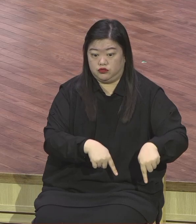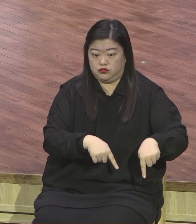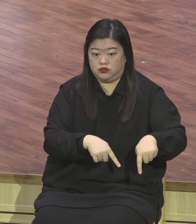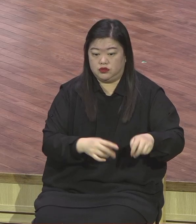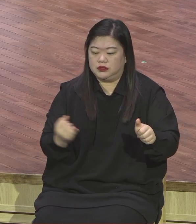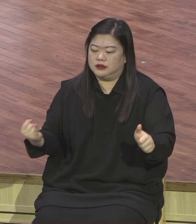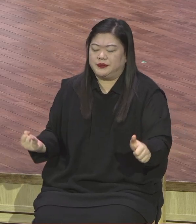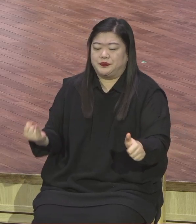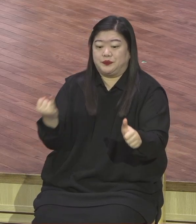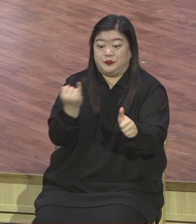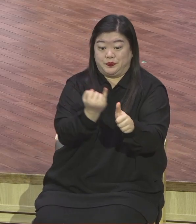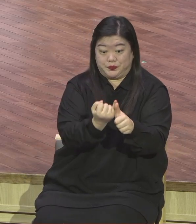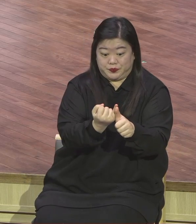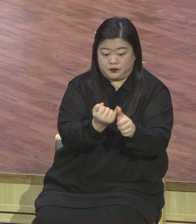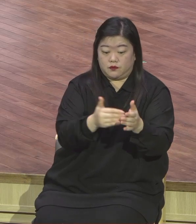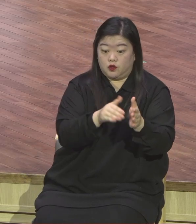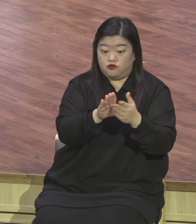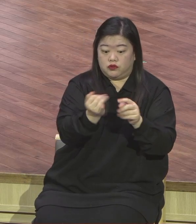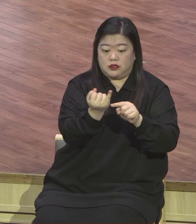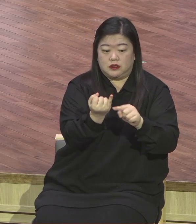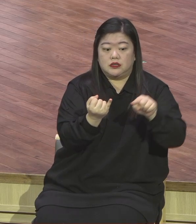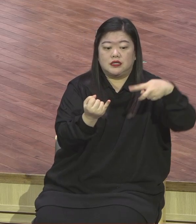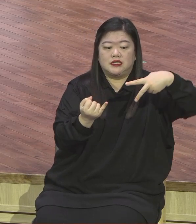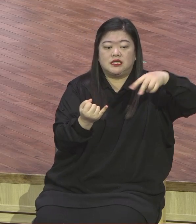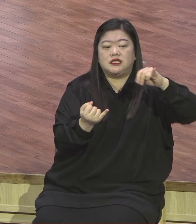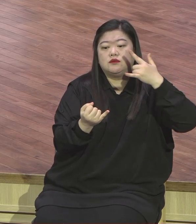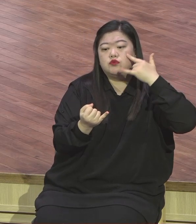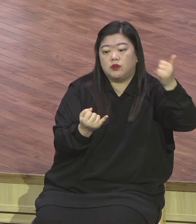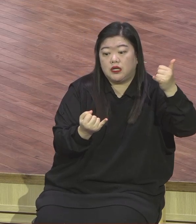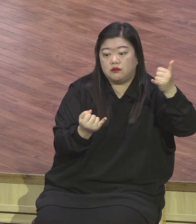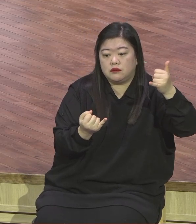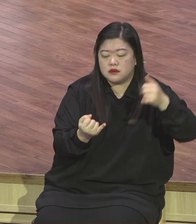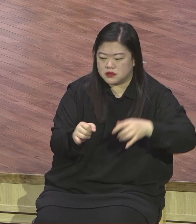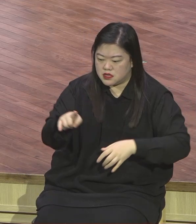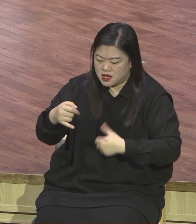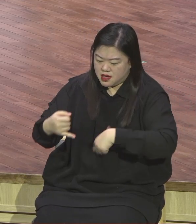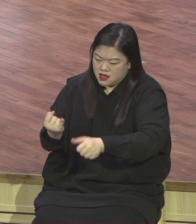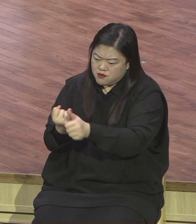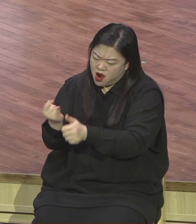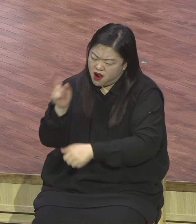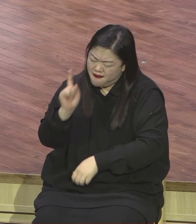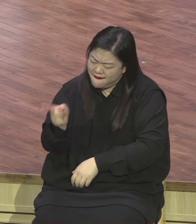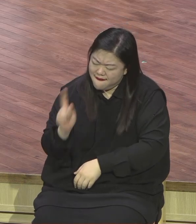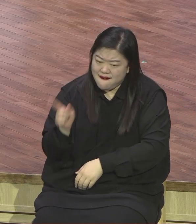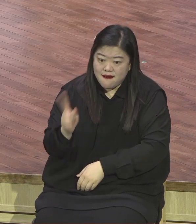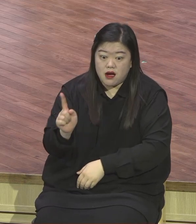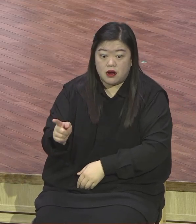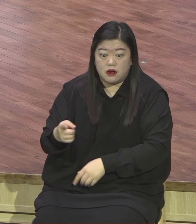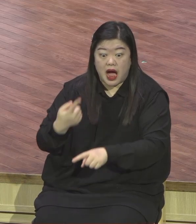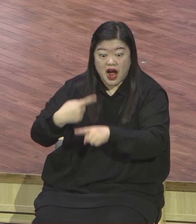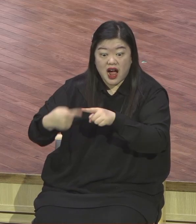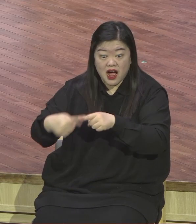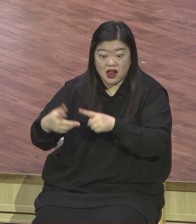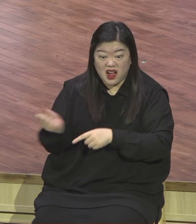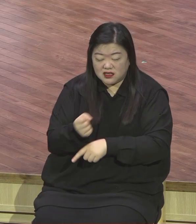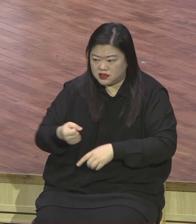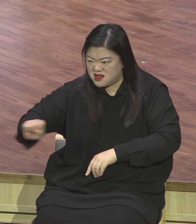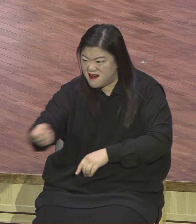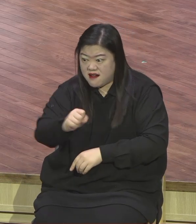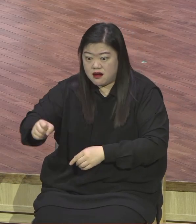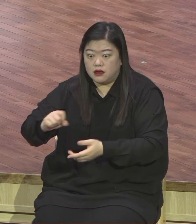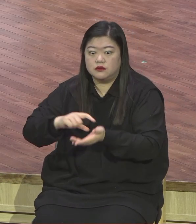영적으로 영적인 부분을 보지 않고는 이해가 안되는 거요다. 그러니까